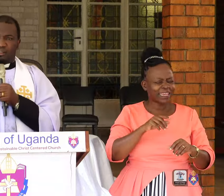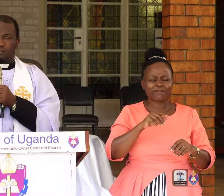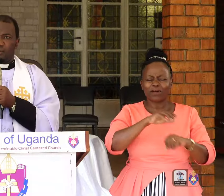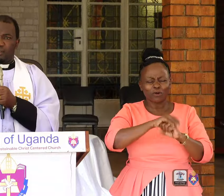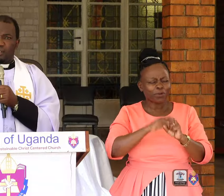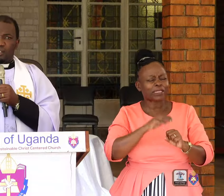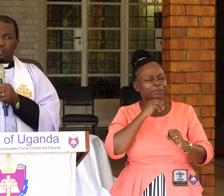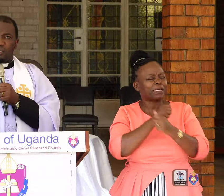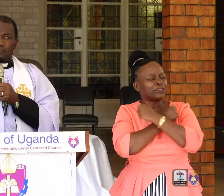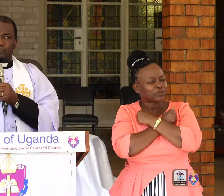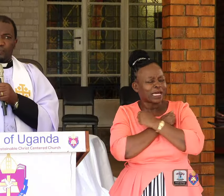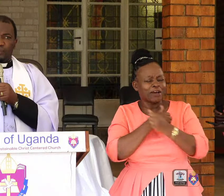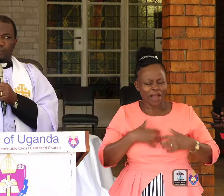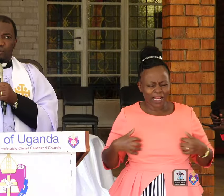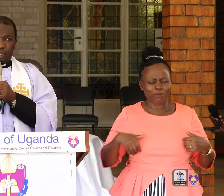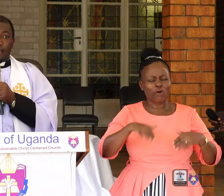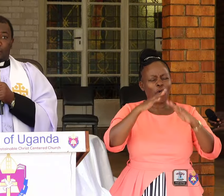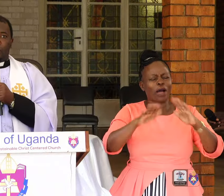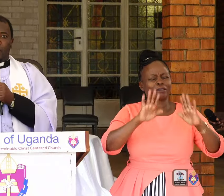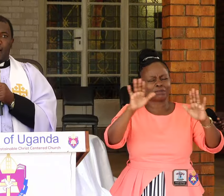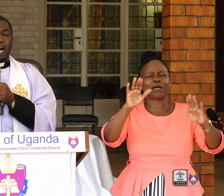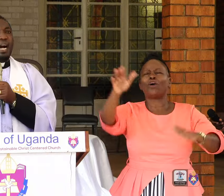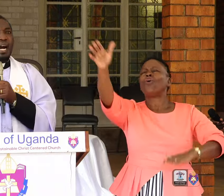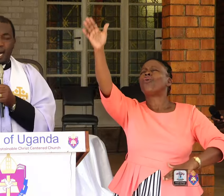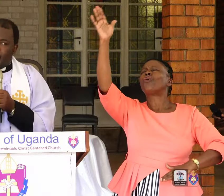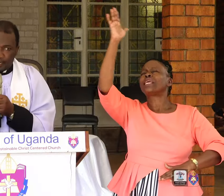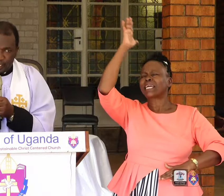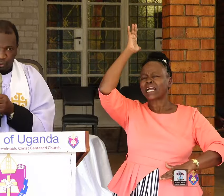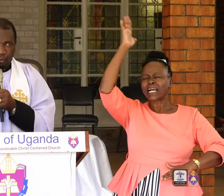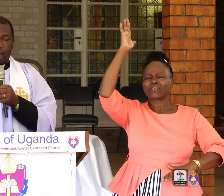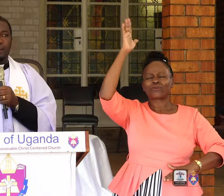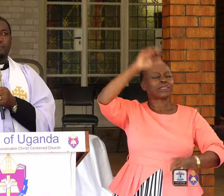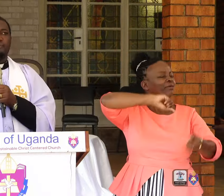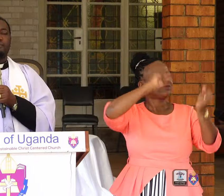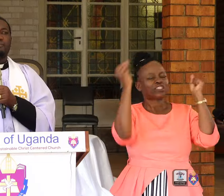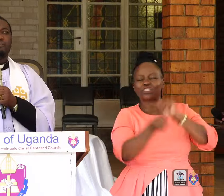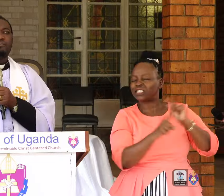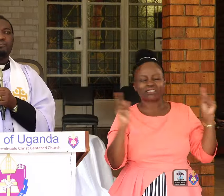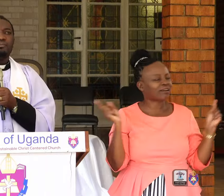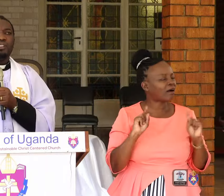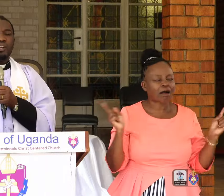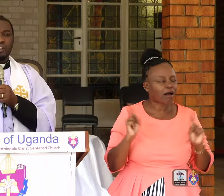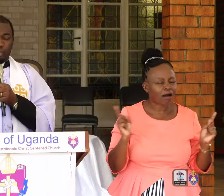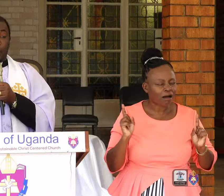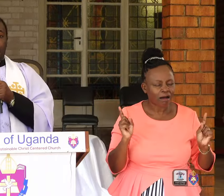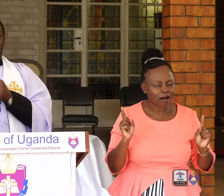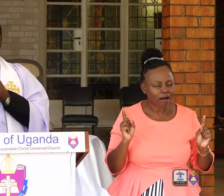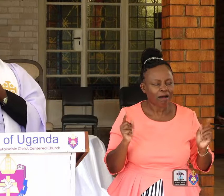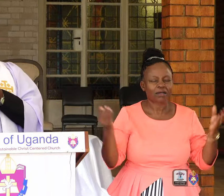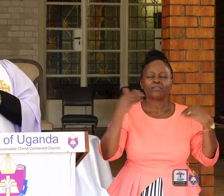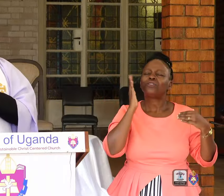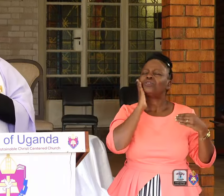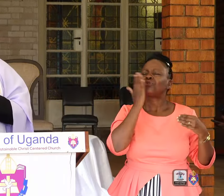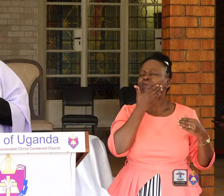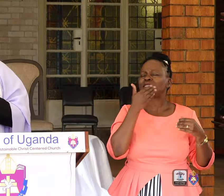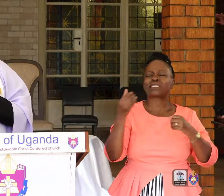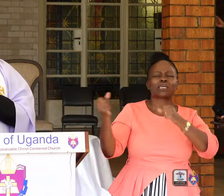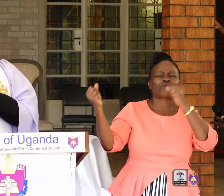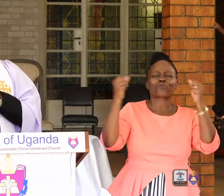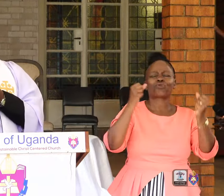yi. Oli Katonda atachuka. Tuwe kiso kunyweza